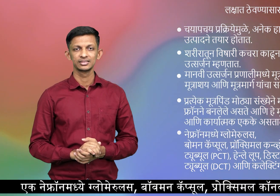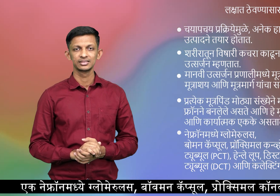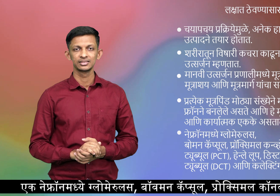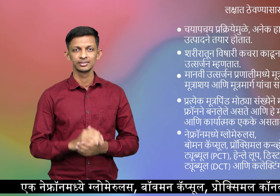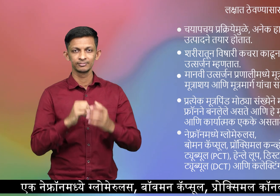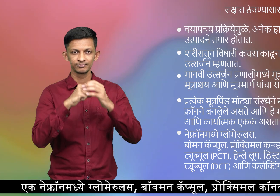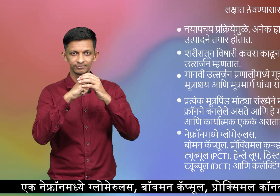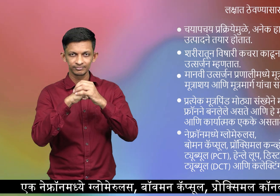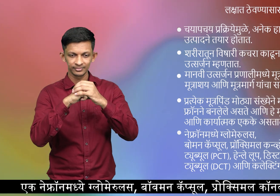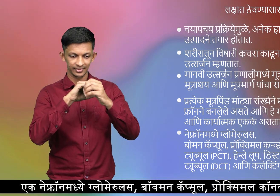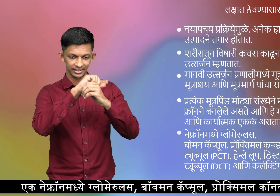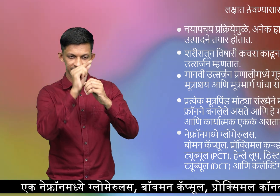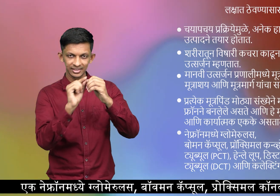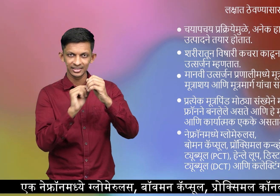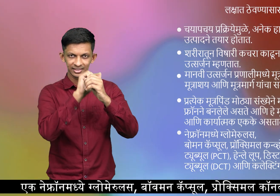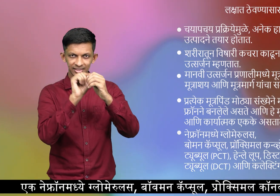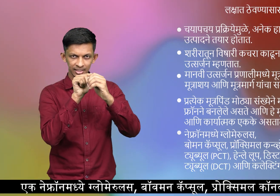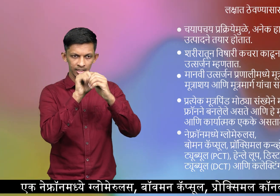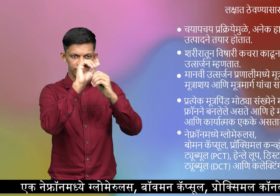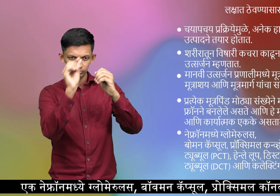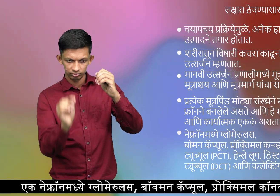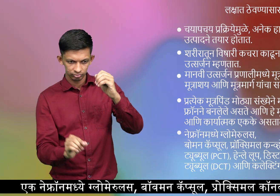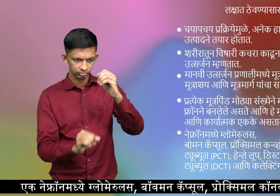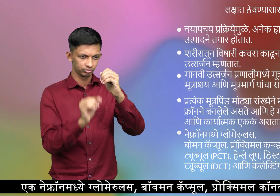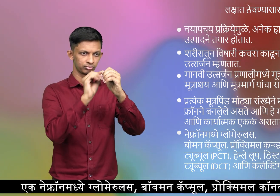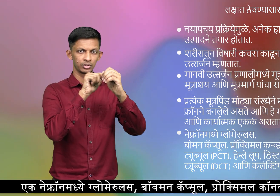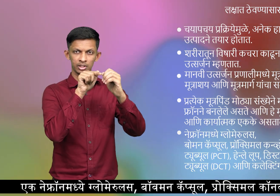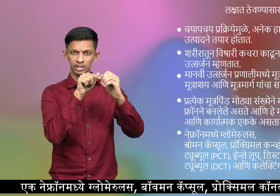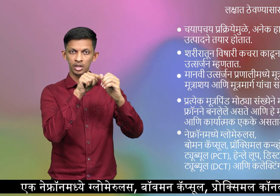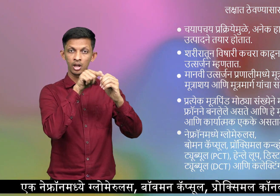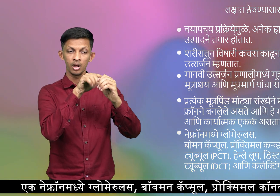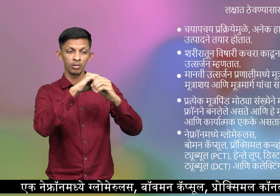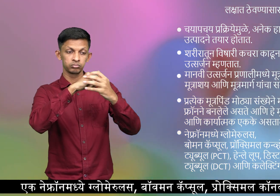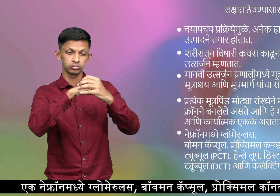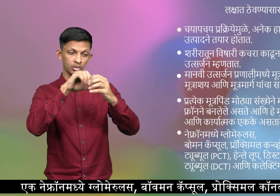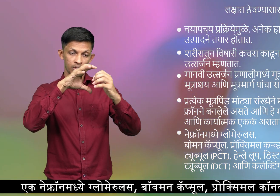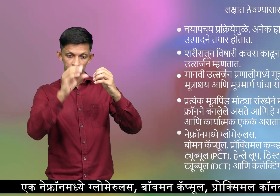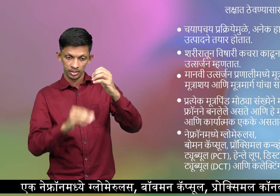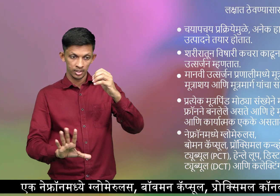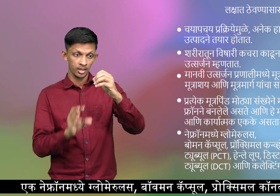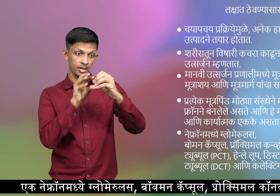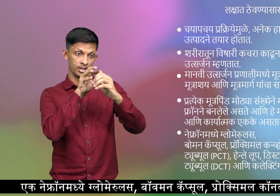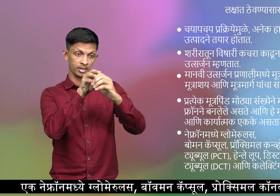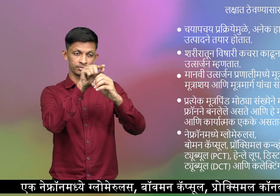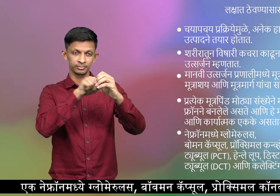एक नेफ्रॉनमध्ये ग्लोमेरुलस, बॉमन, कॅप्सूल, प्रॉक्झिमल कॉन्व्होल्युटेड ट्यूबल,